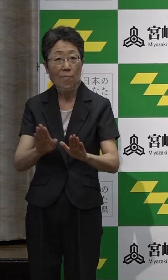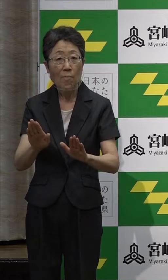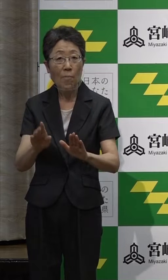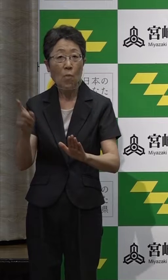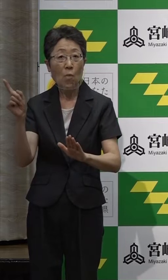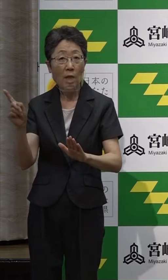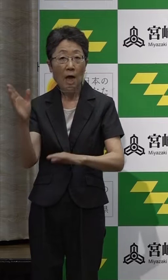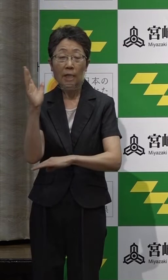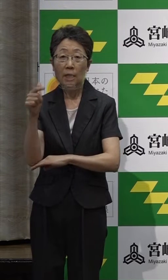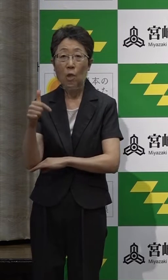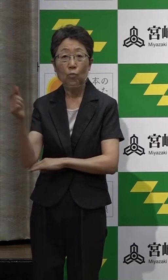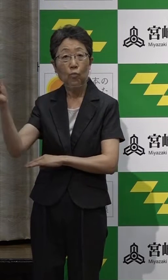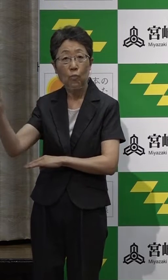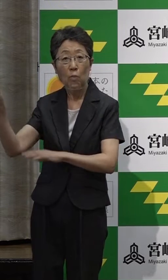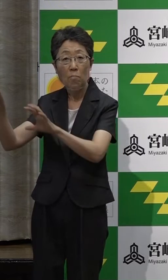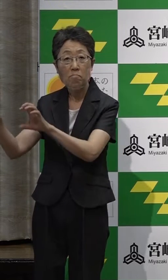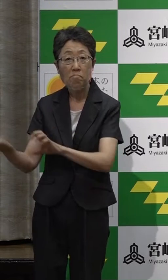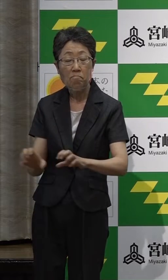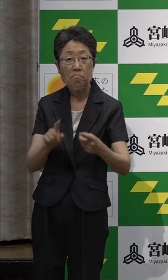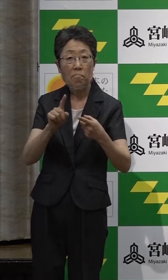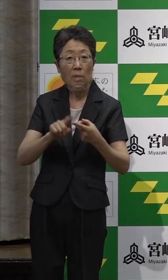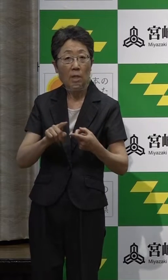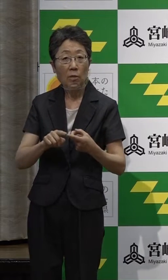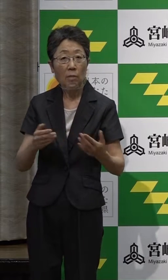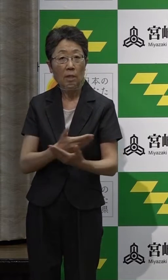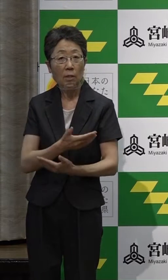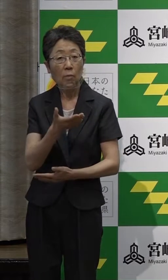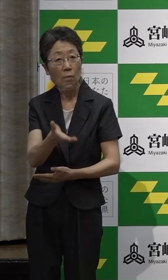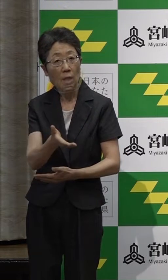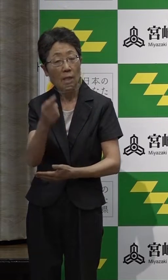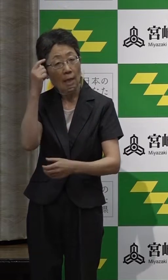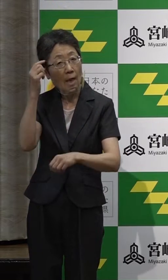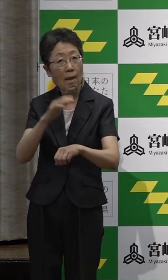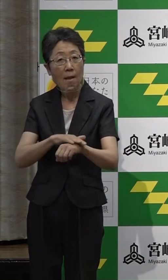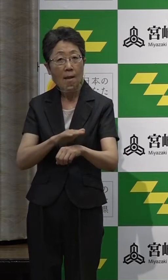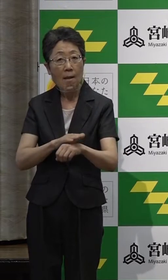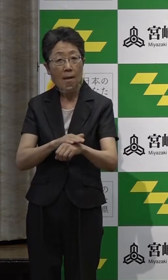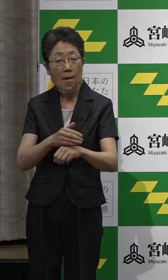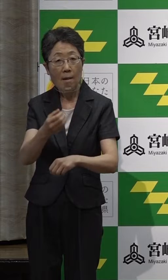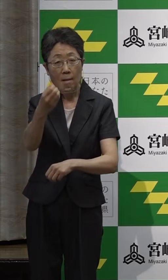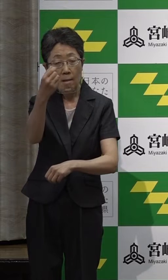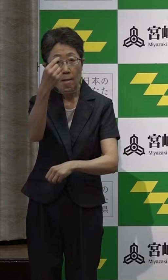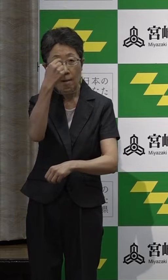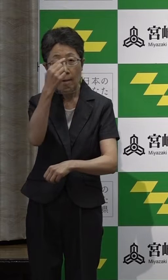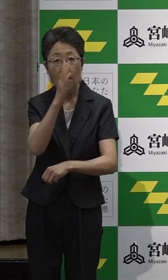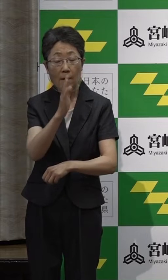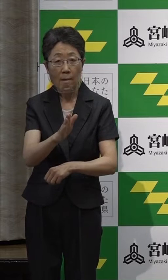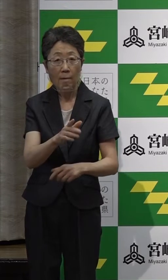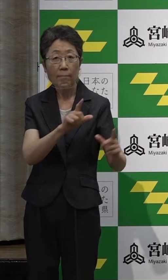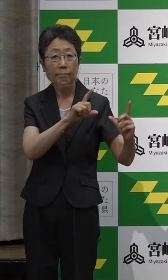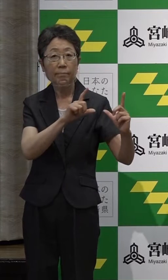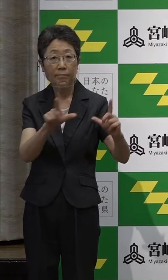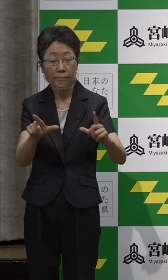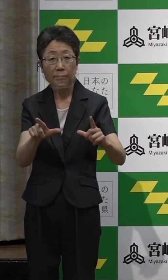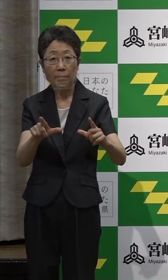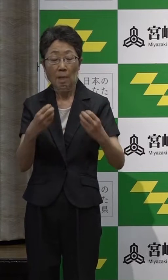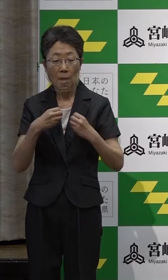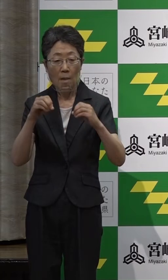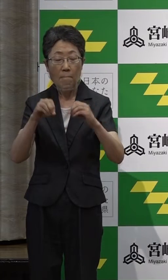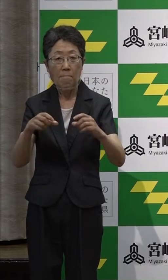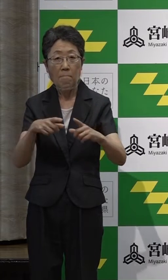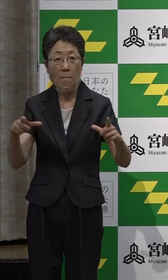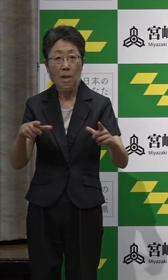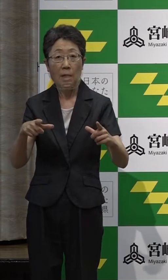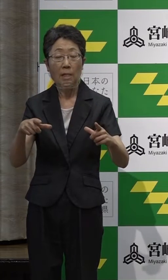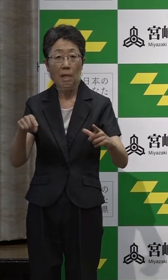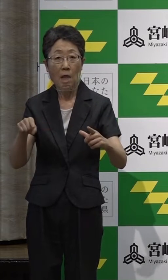されることになるのか、ちょっとそのあたりの考え方を教えていただければと思います。 はい、感染が爆発的に急拡大